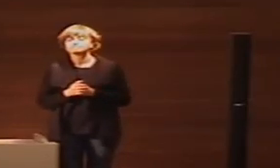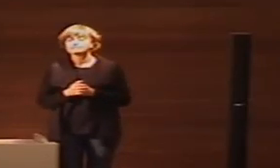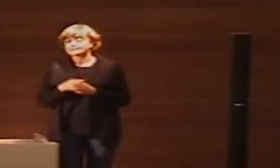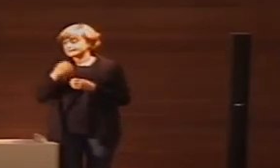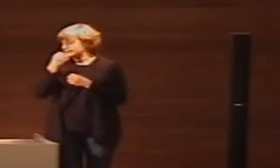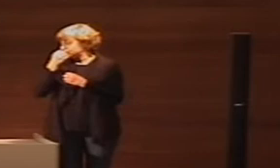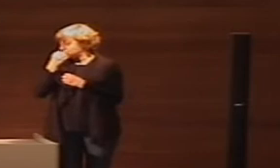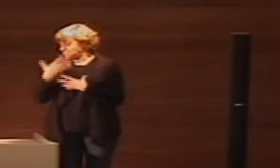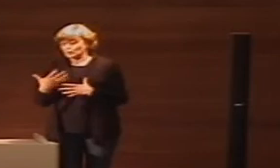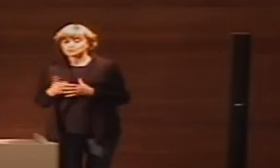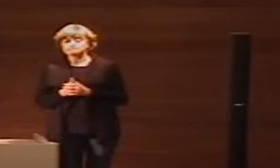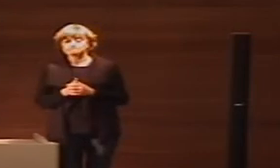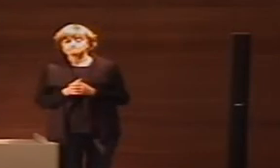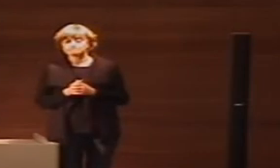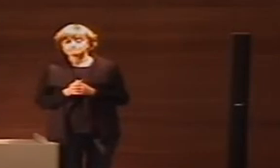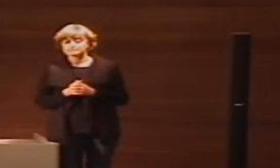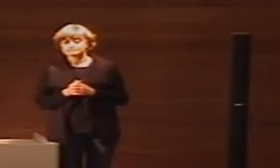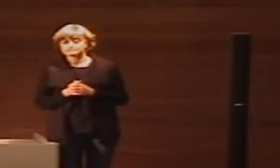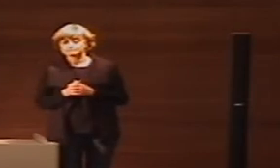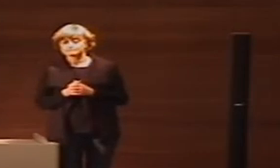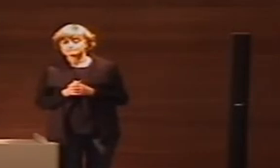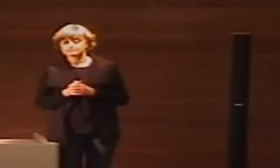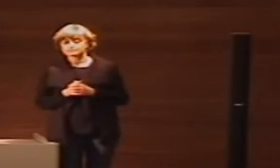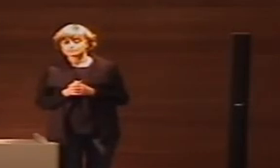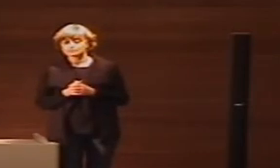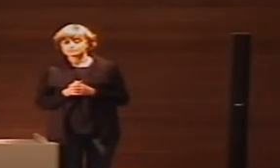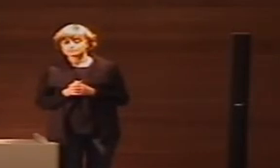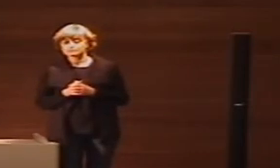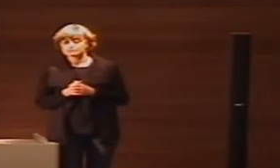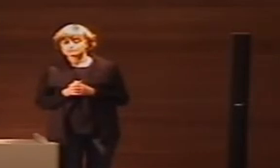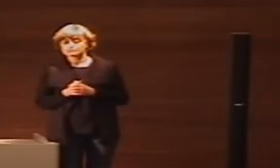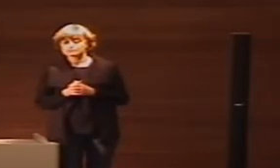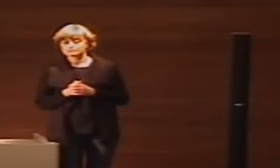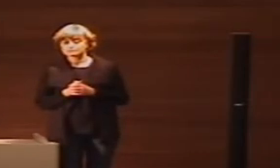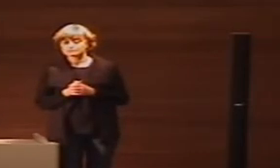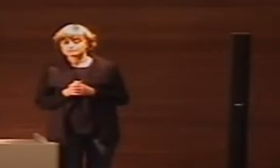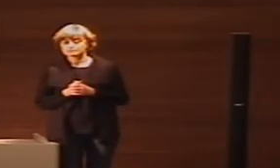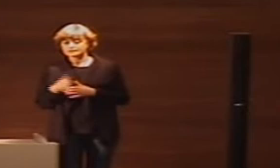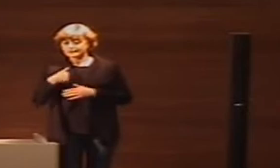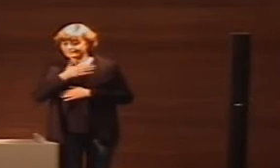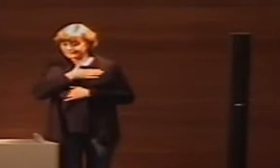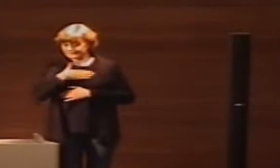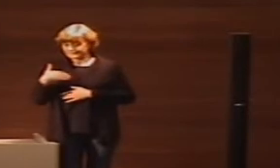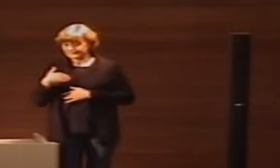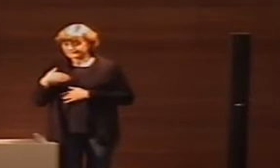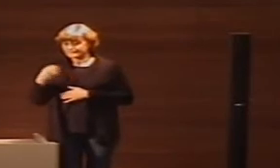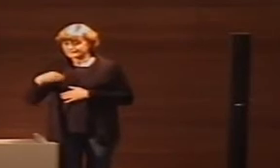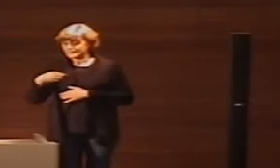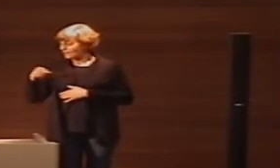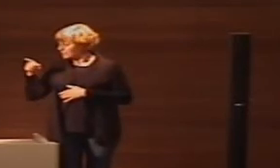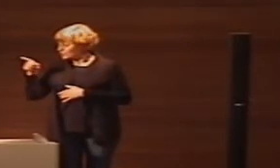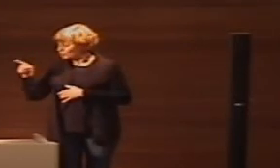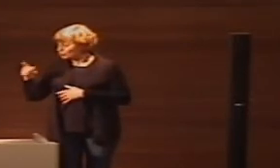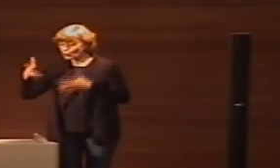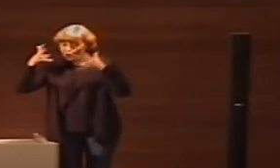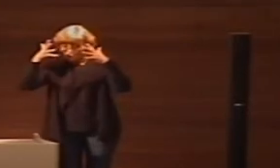Bueno, pues espero que muchos los consejos que has dado tú, pues los haya apuntado aquí